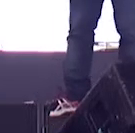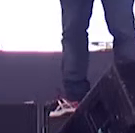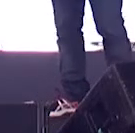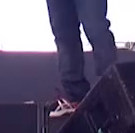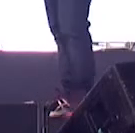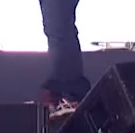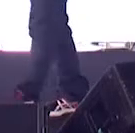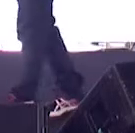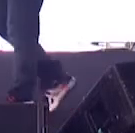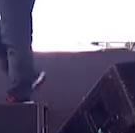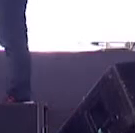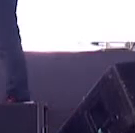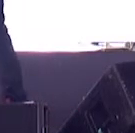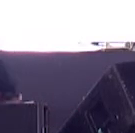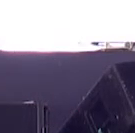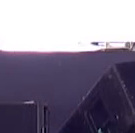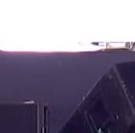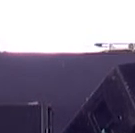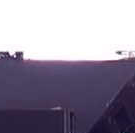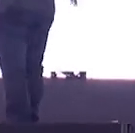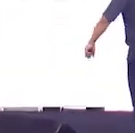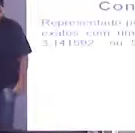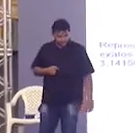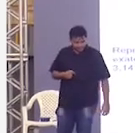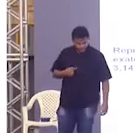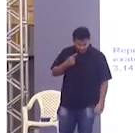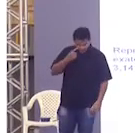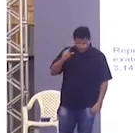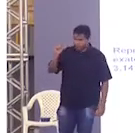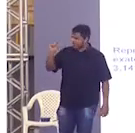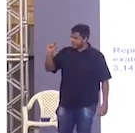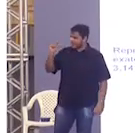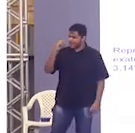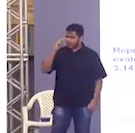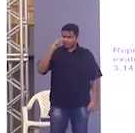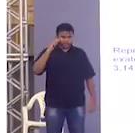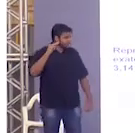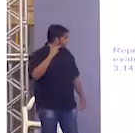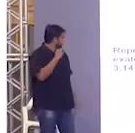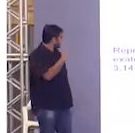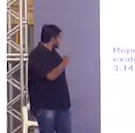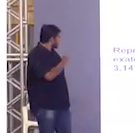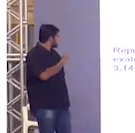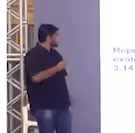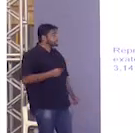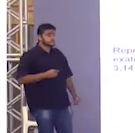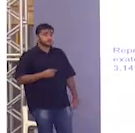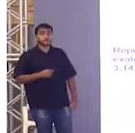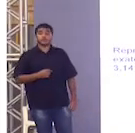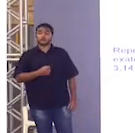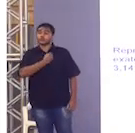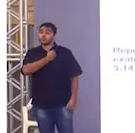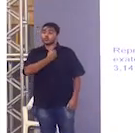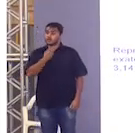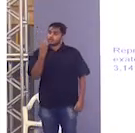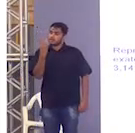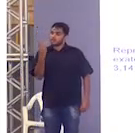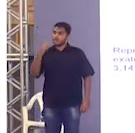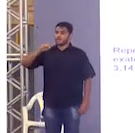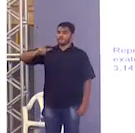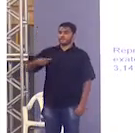fração. Por exemplo, gente, ó, tá muito pequenininho aqui, ó, mas observa. Aquele número ali, ó,